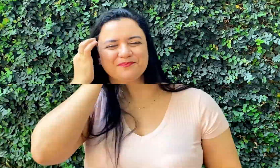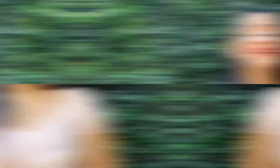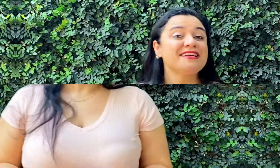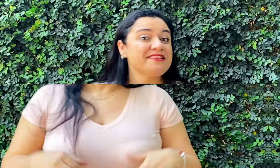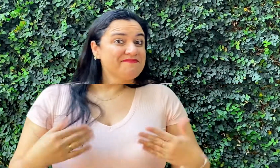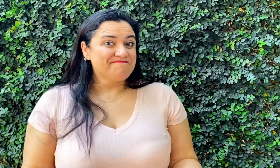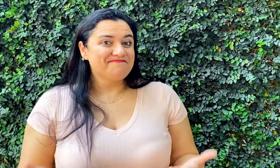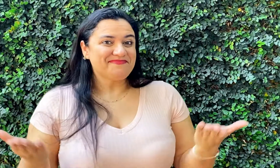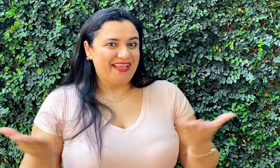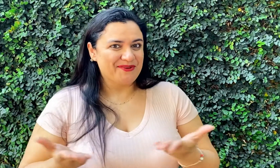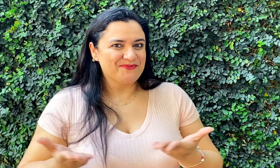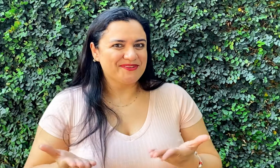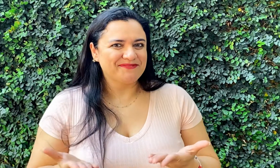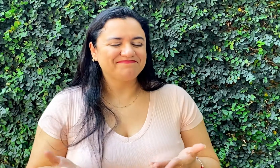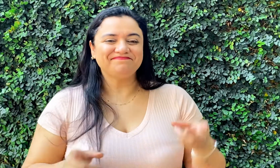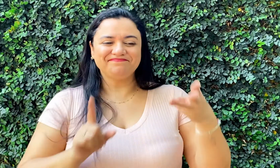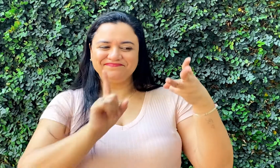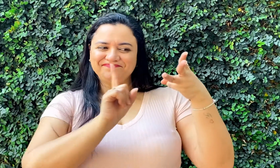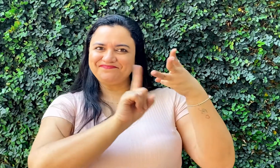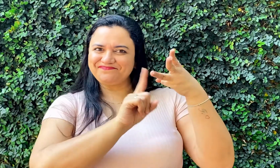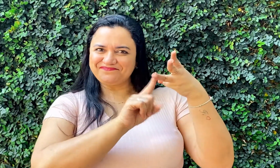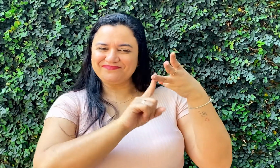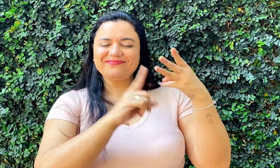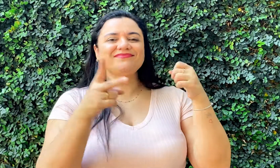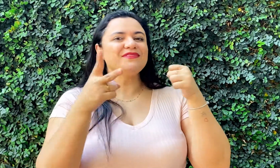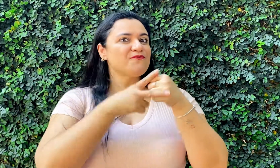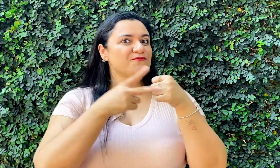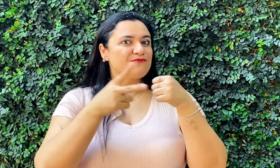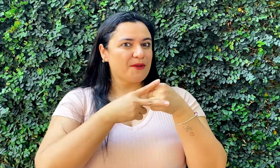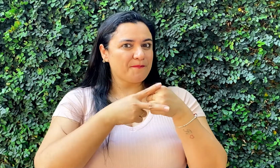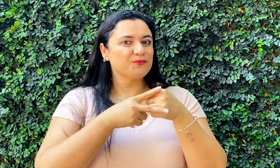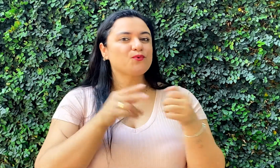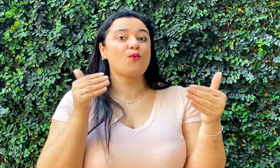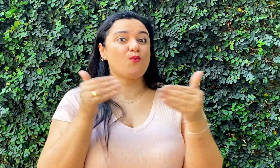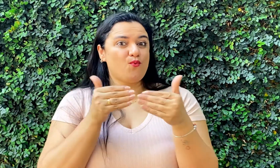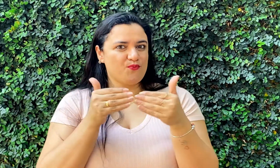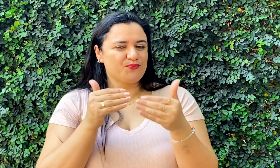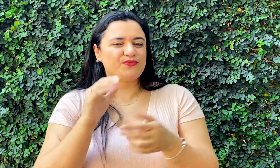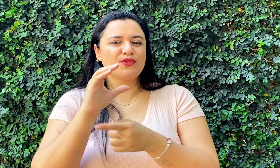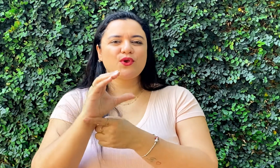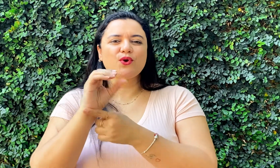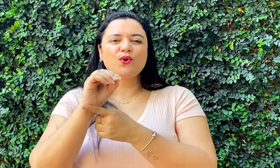verbo na Libras, verbalizando na Libras. Como são essas estruturas? Para você ter